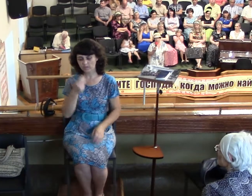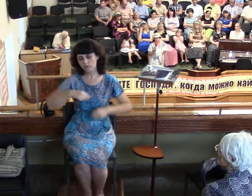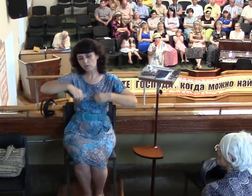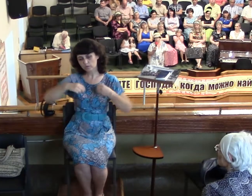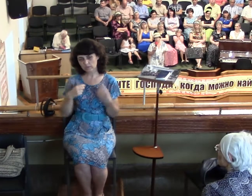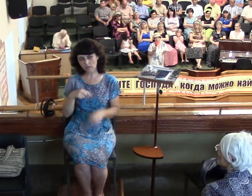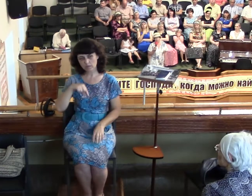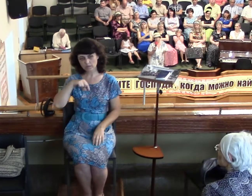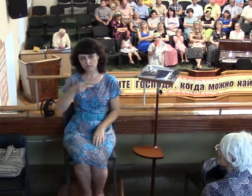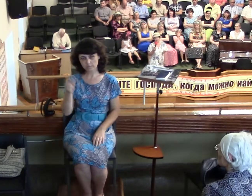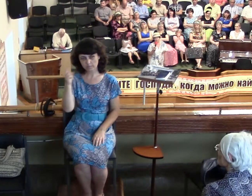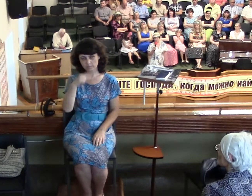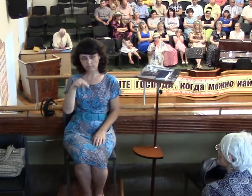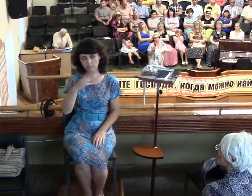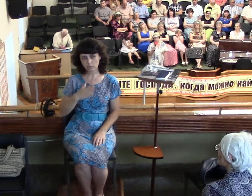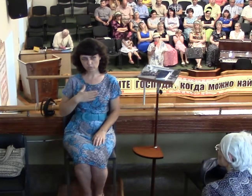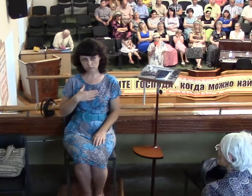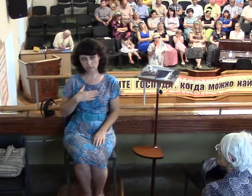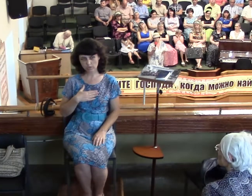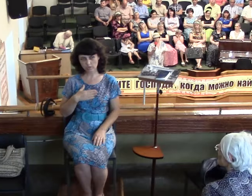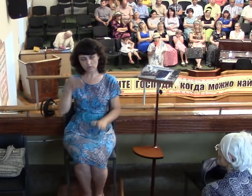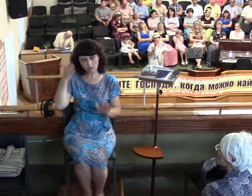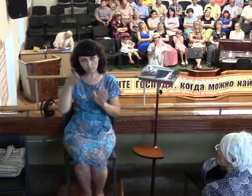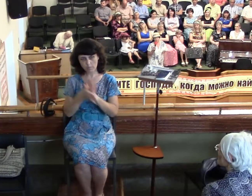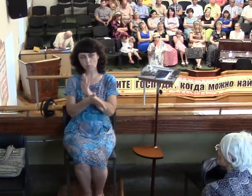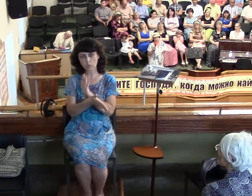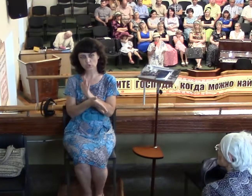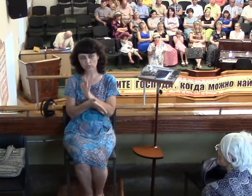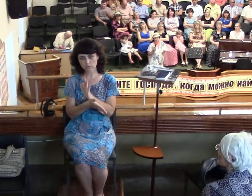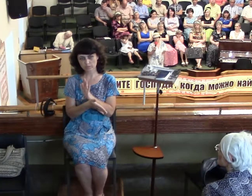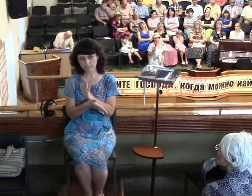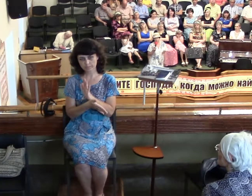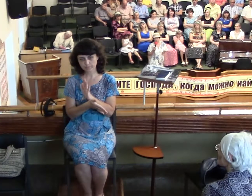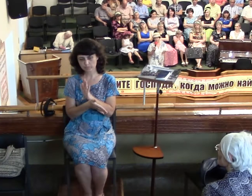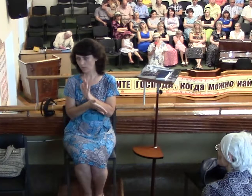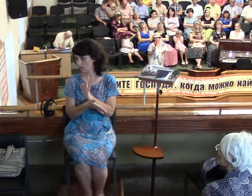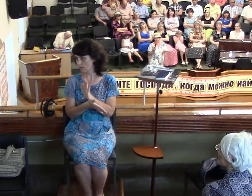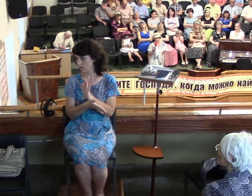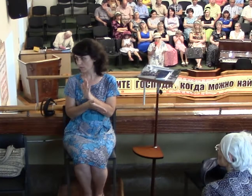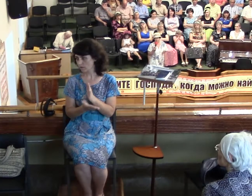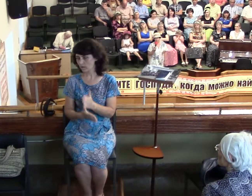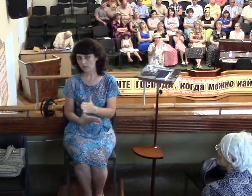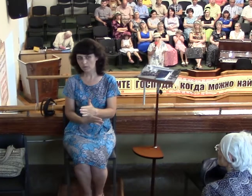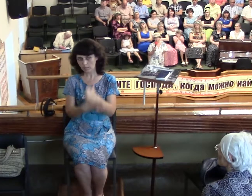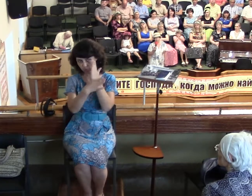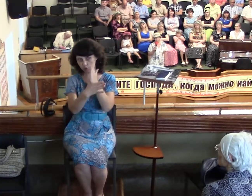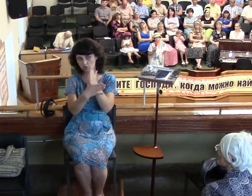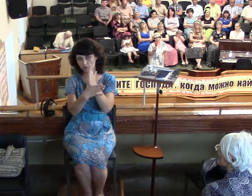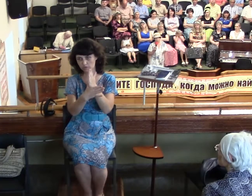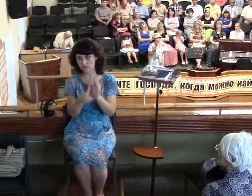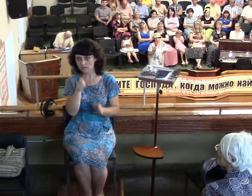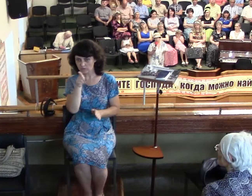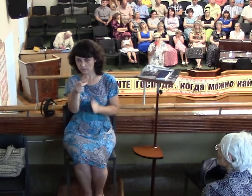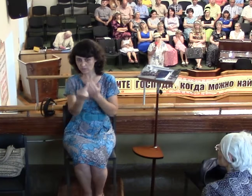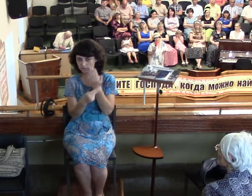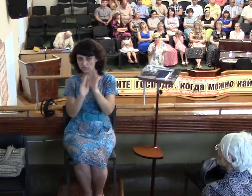колени, пусть никогда глаза читать не устают. Читайте Библию, и дьявольские стрелы